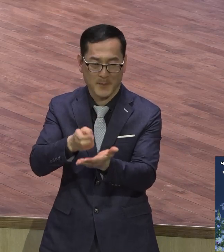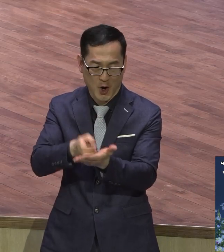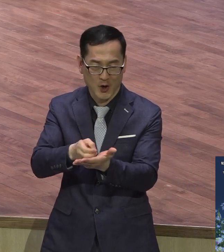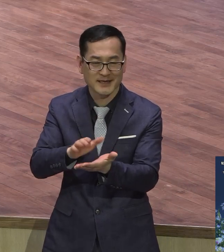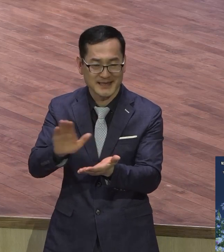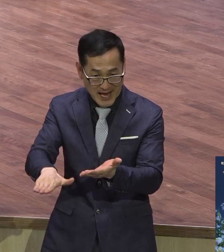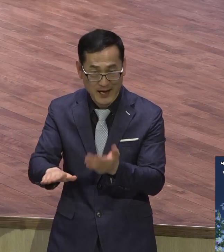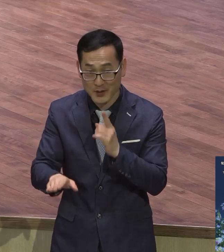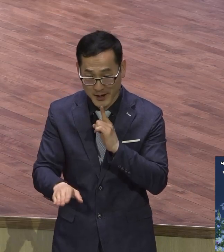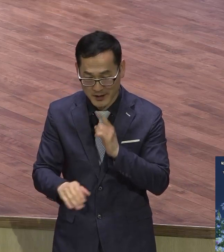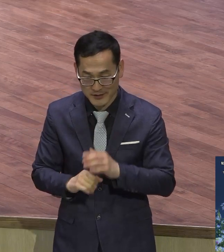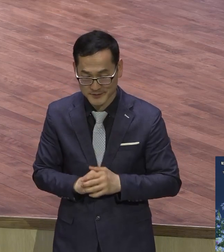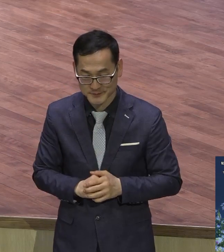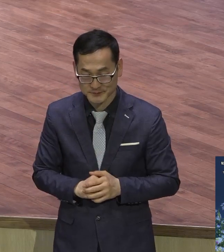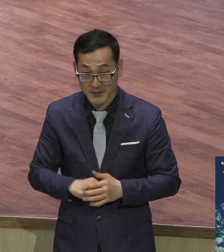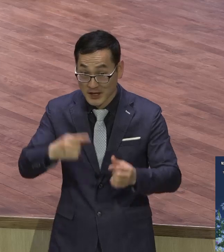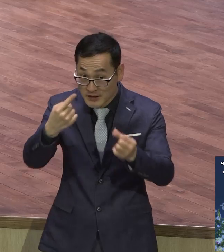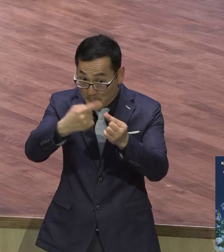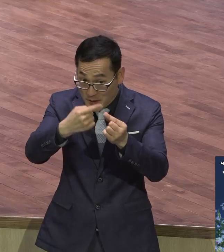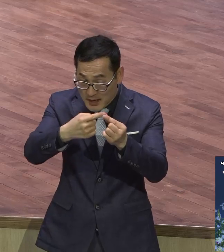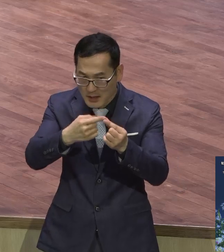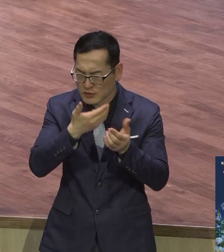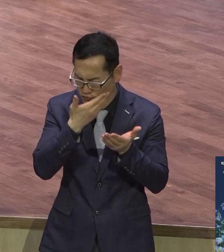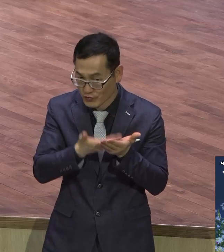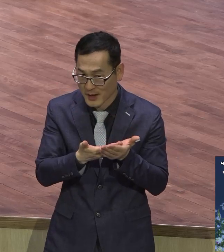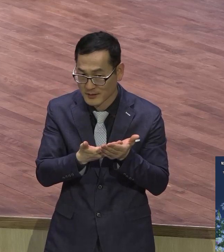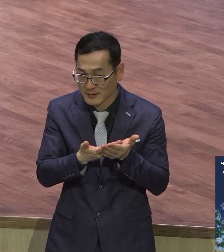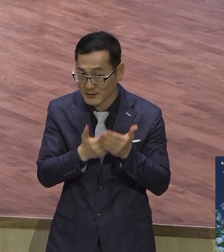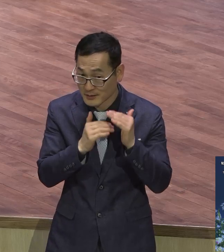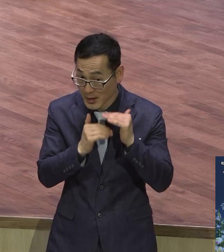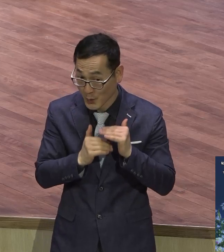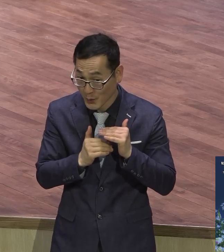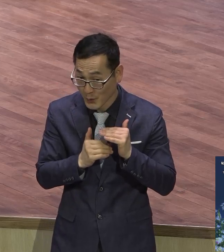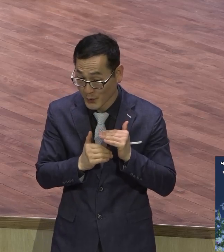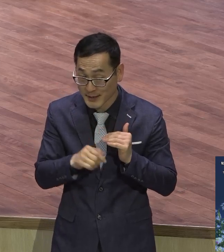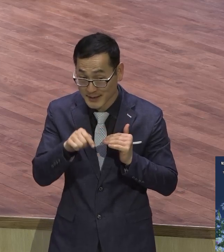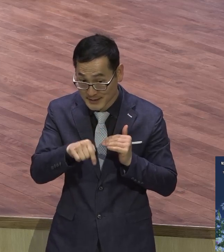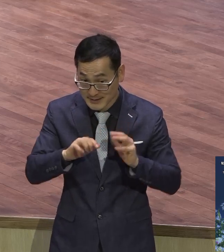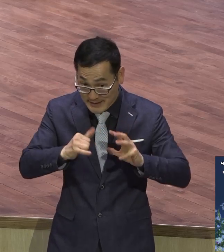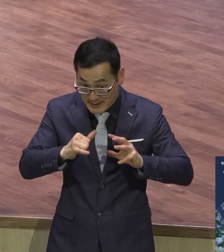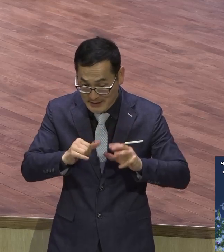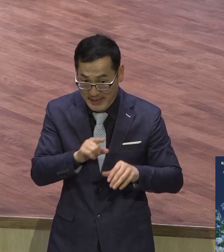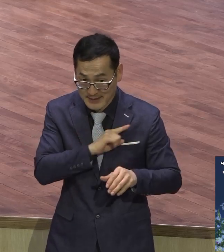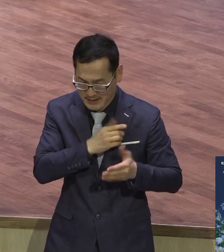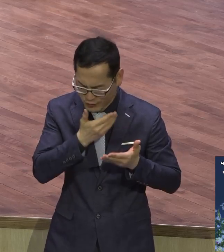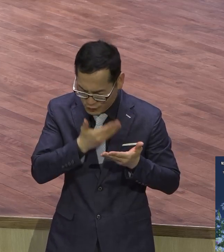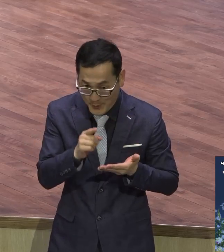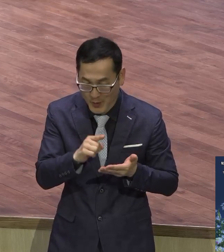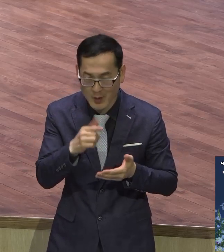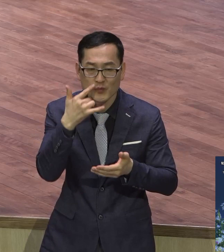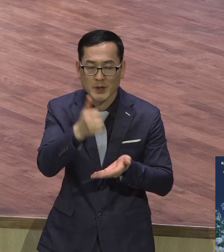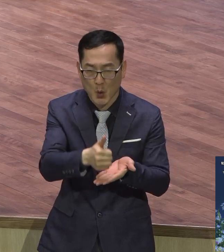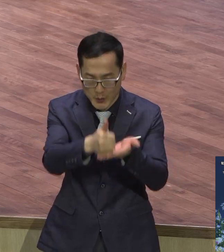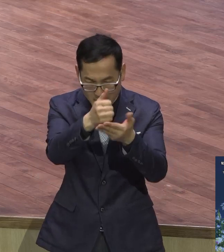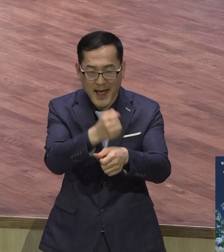계명이다. 첫째가 제일 중요하잖아요. 제일 중요하니까 이 땅에서 가장 중요한 게 부모 공경이라고